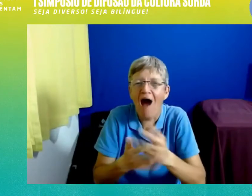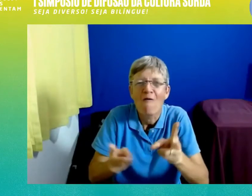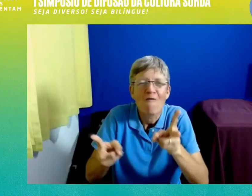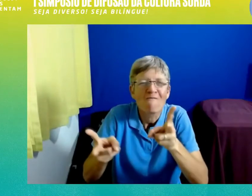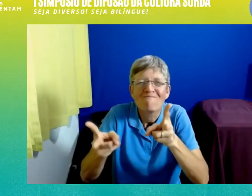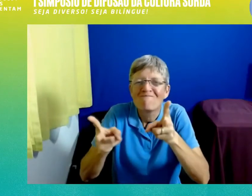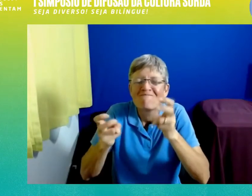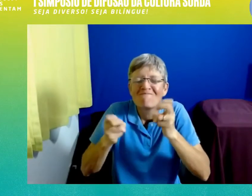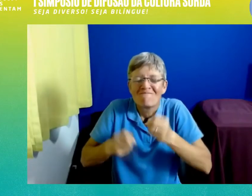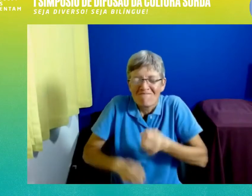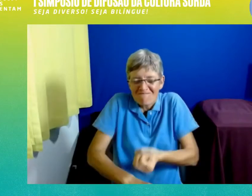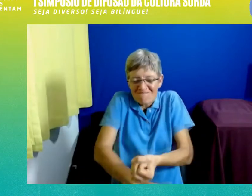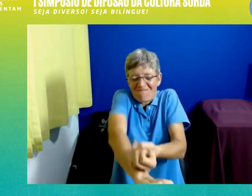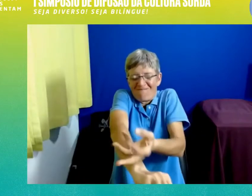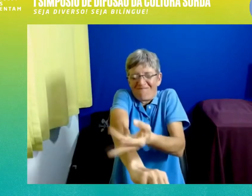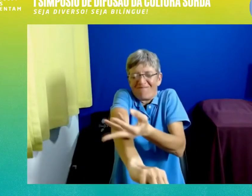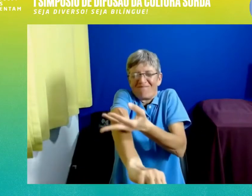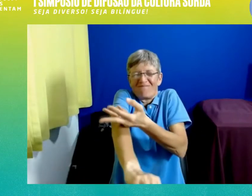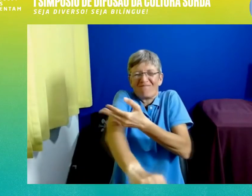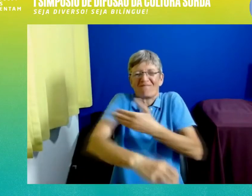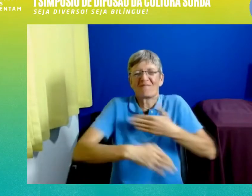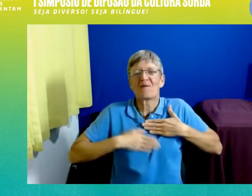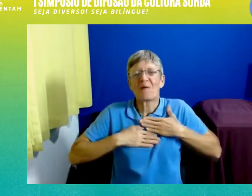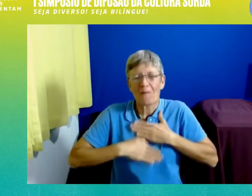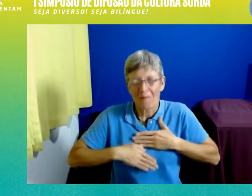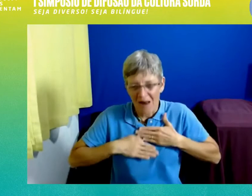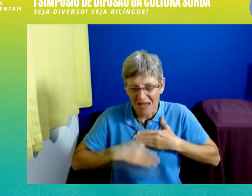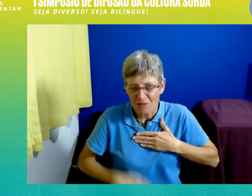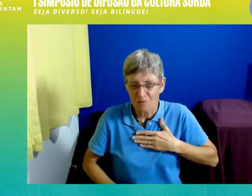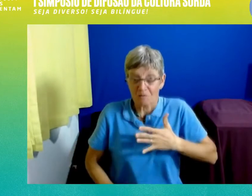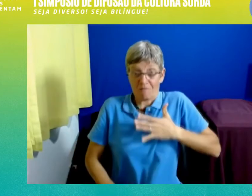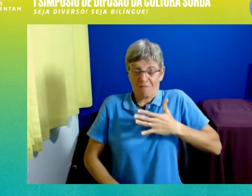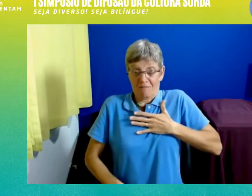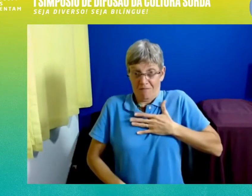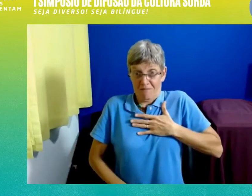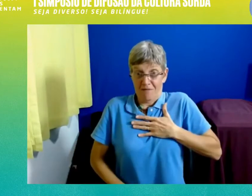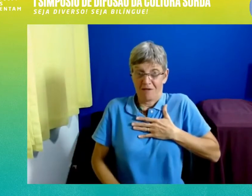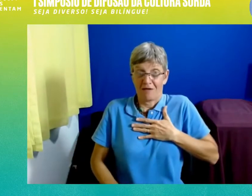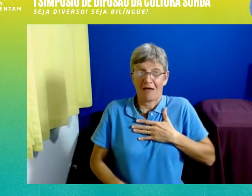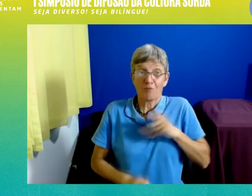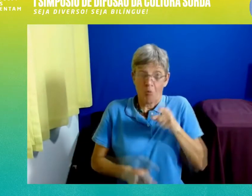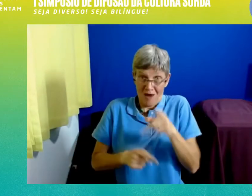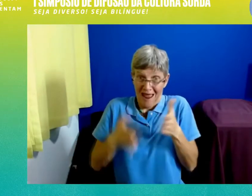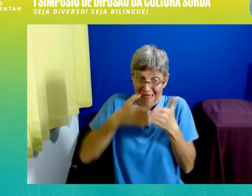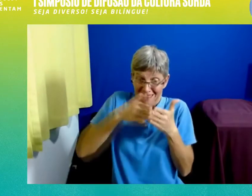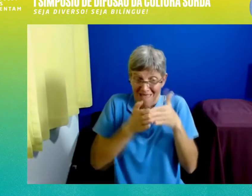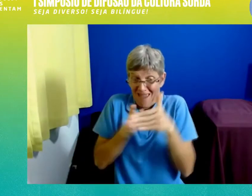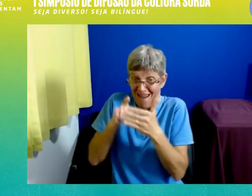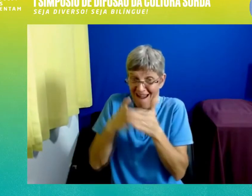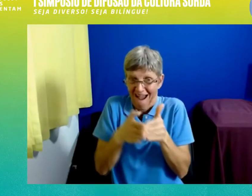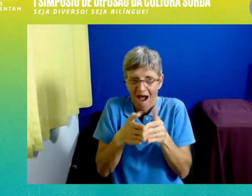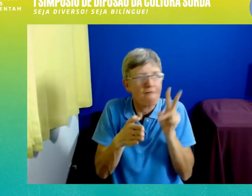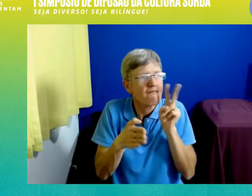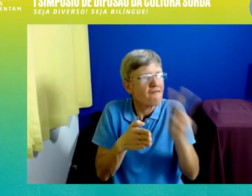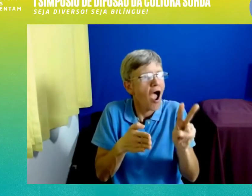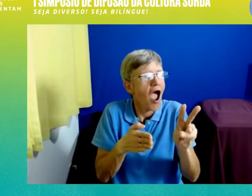Sempre tem algumas coisas que me emocionam muito, que é bem prazerosa.